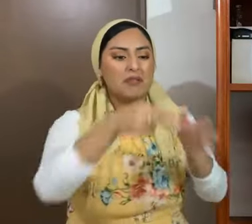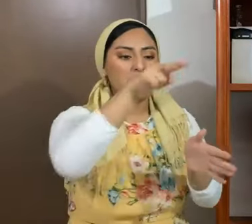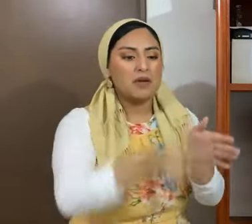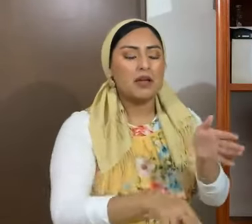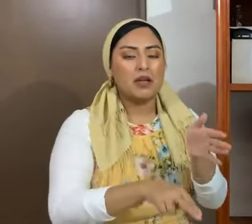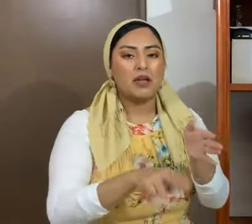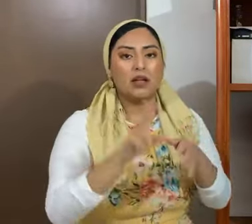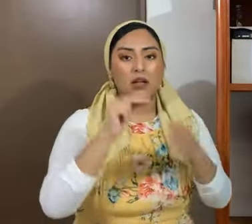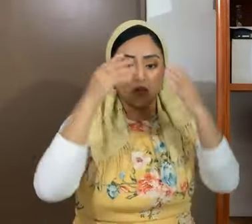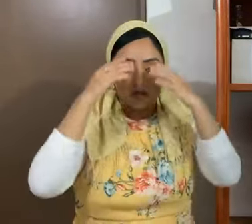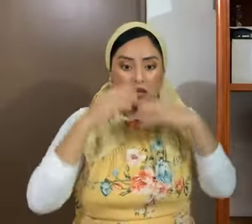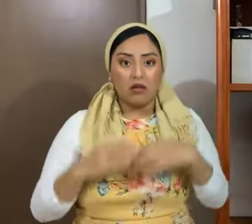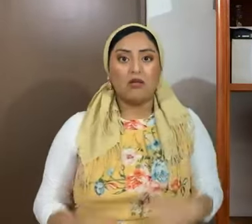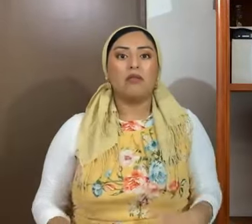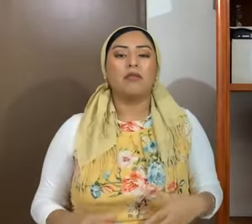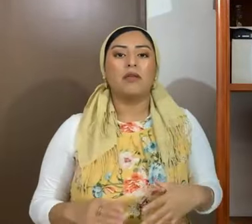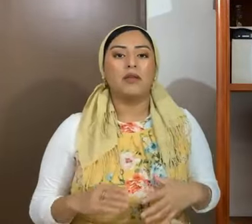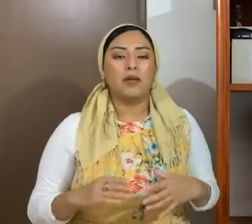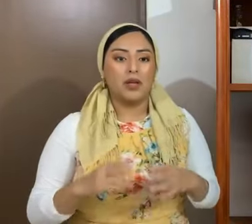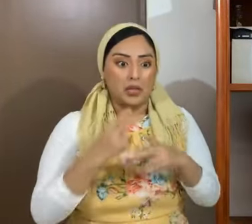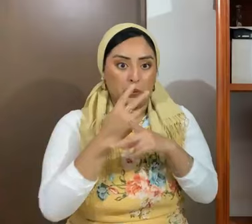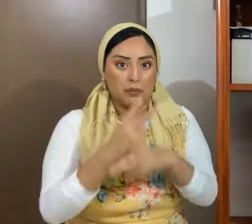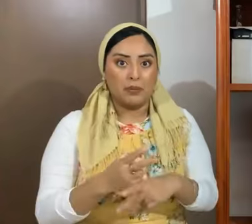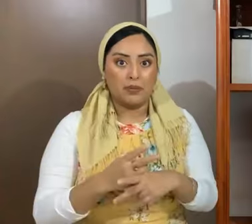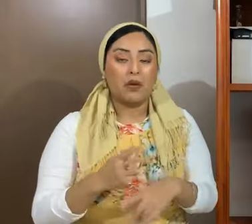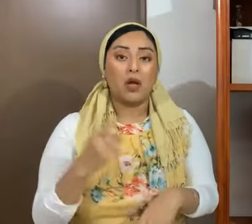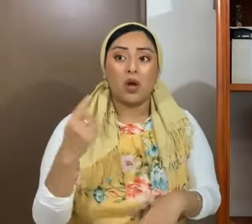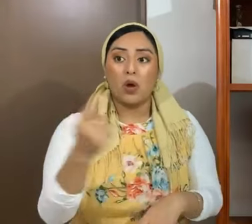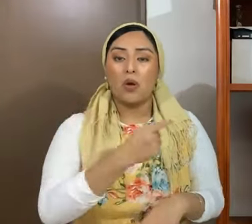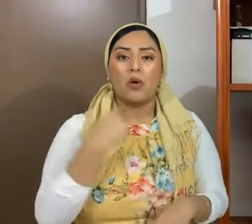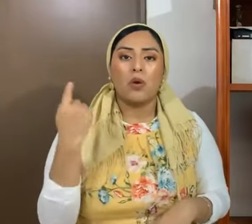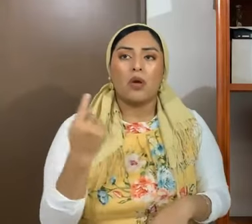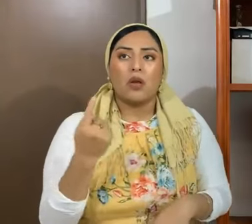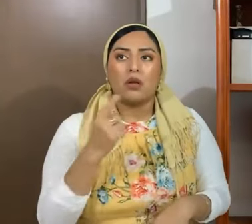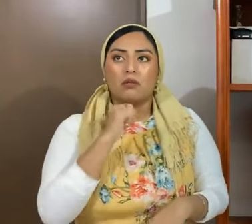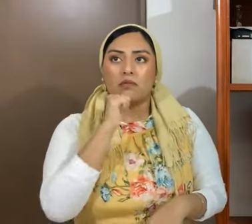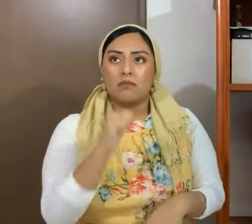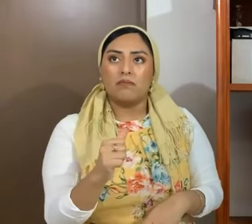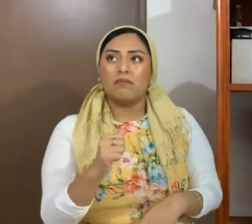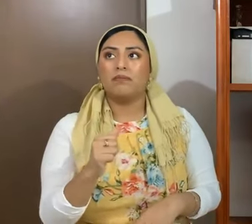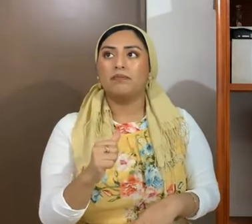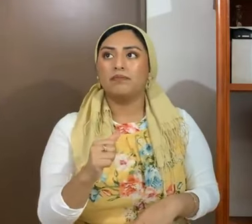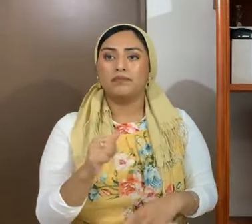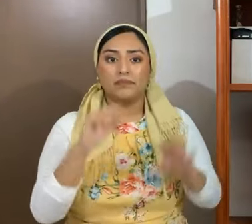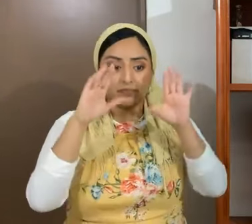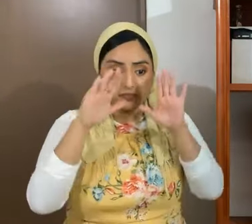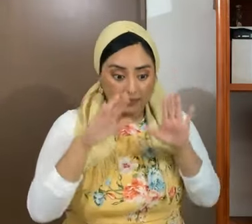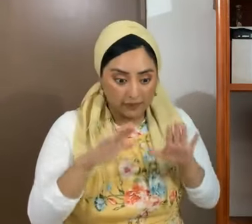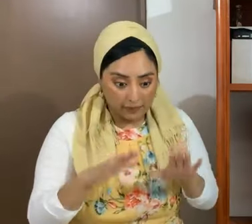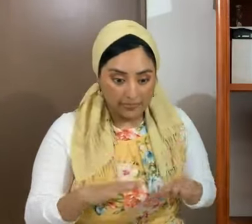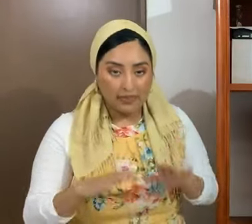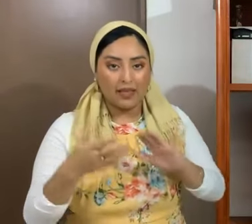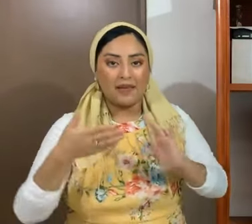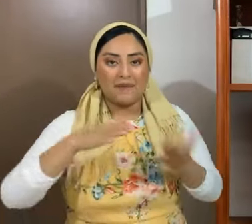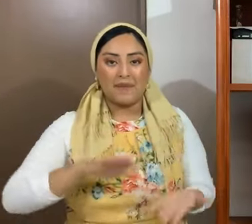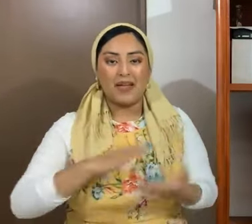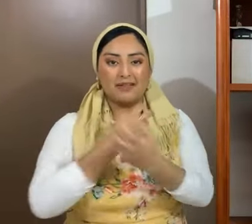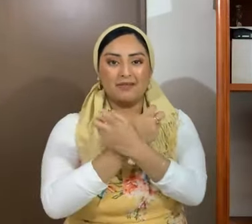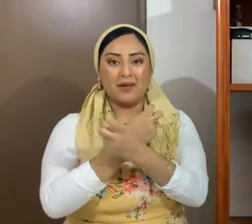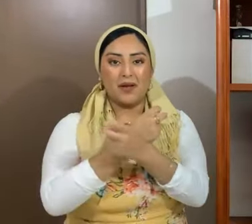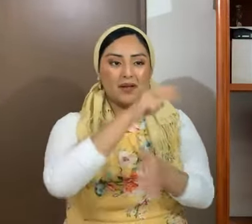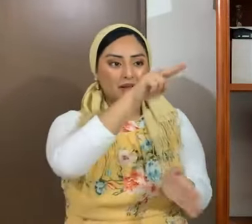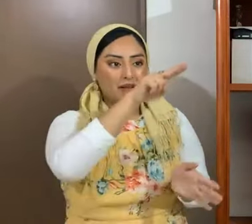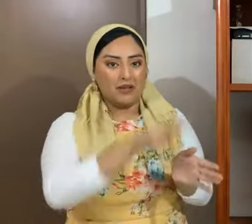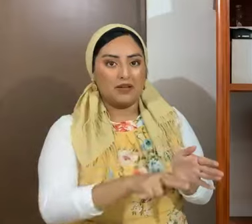cuerpo fuera profanado. Ciertamente nosotros no adoramos el cuerpo cuando